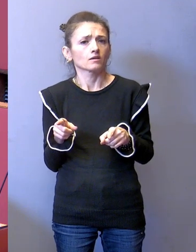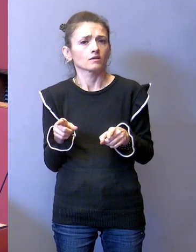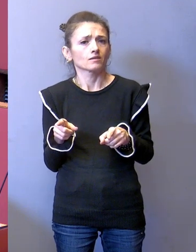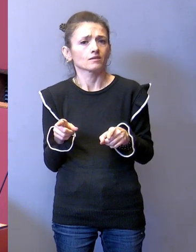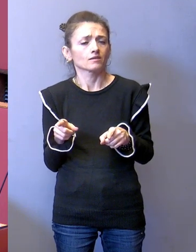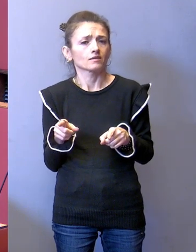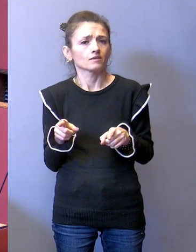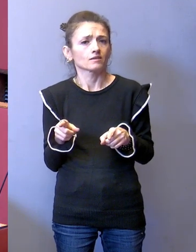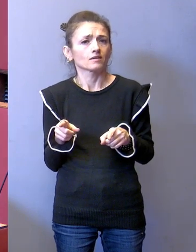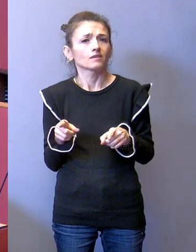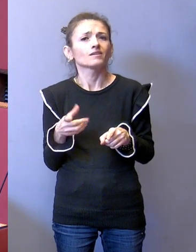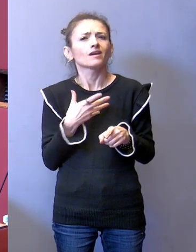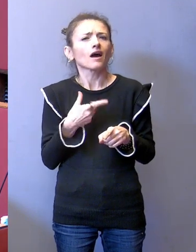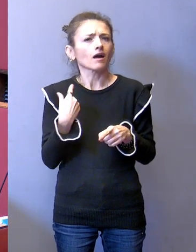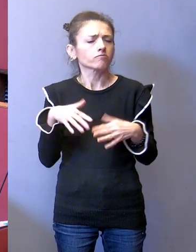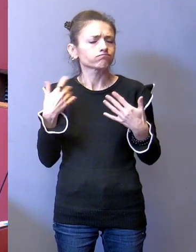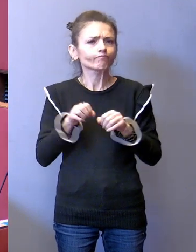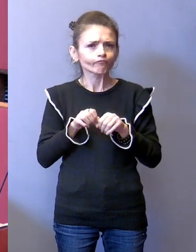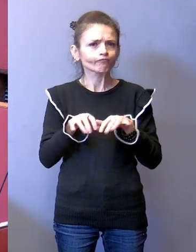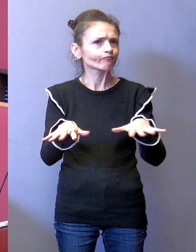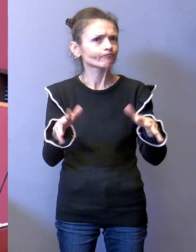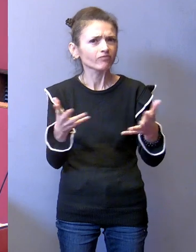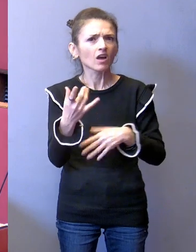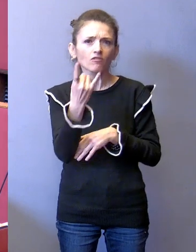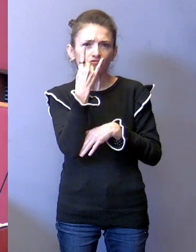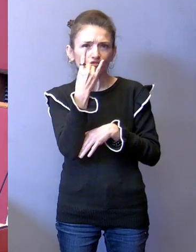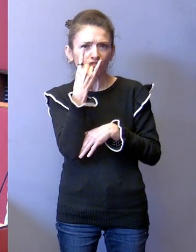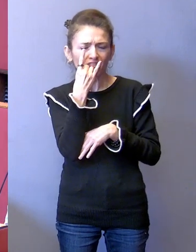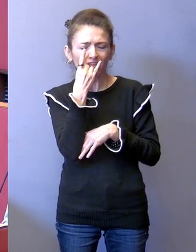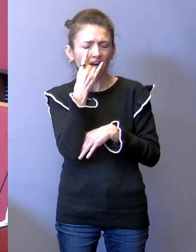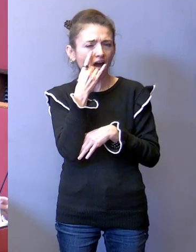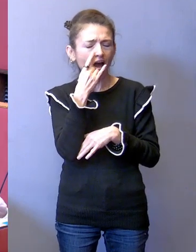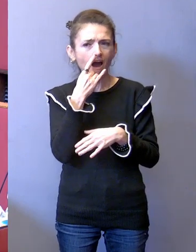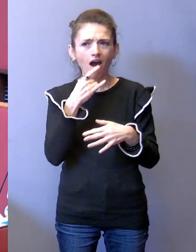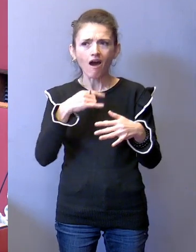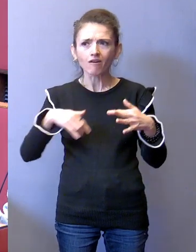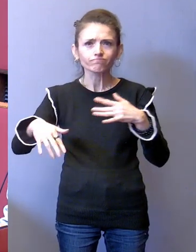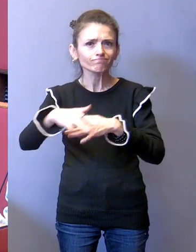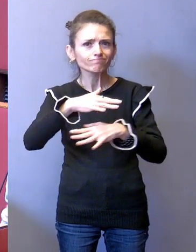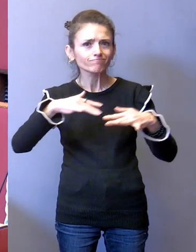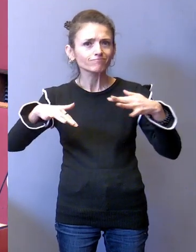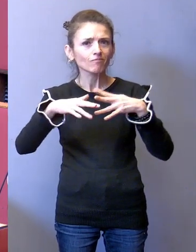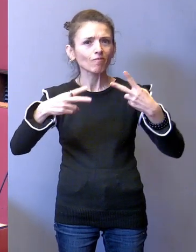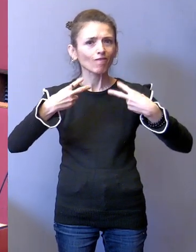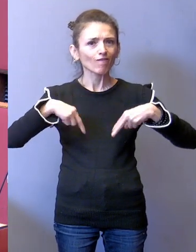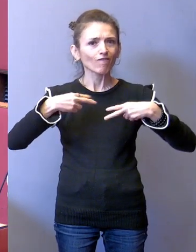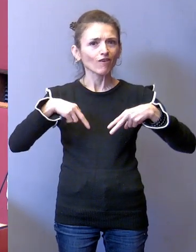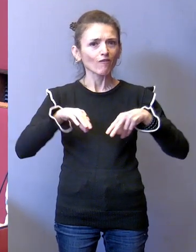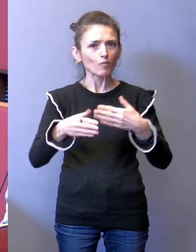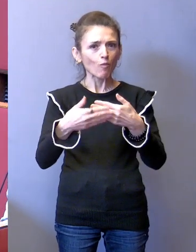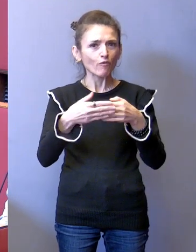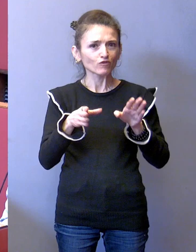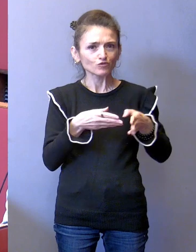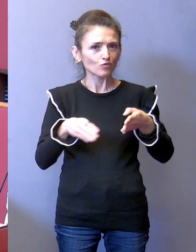grossa presenza degli ungulati che sono e passano e diciamo vivono nei nostri fiumi